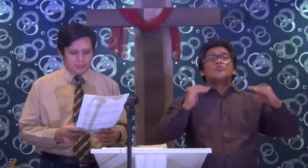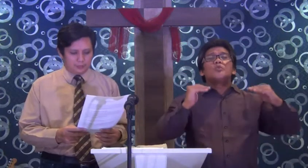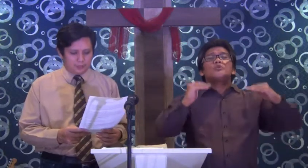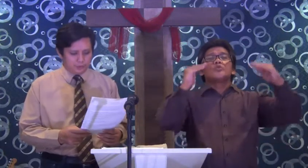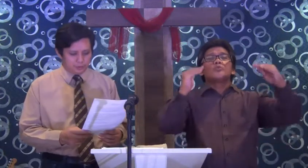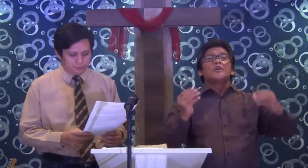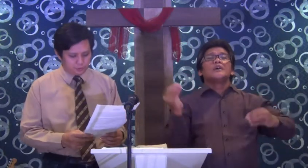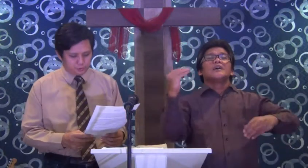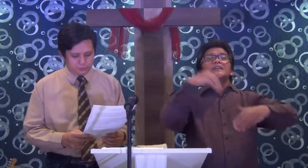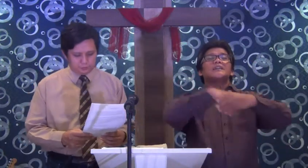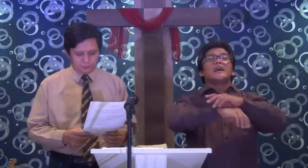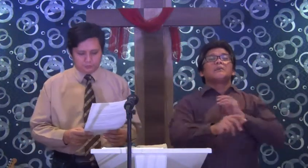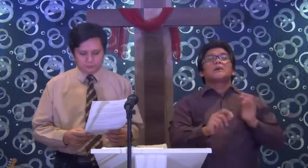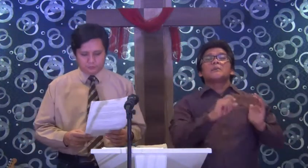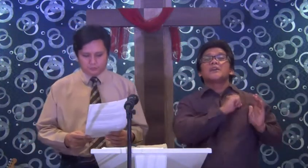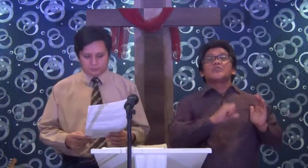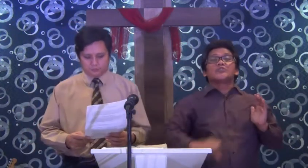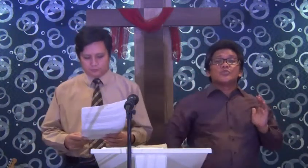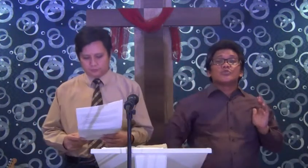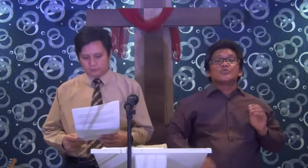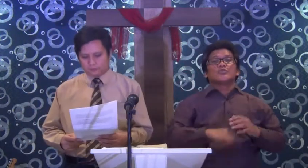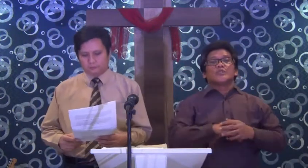di dalam Kristus.